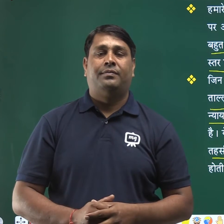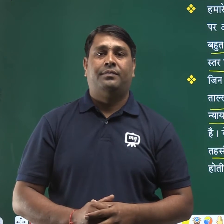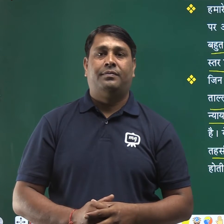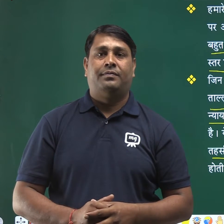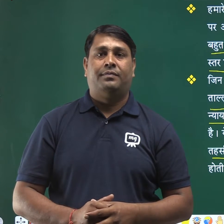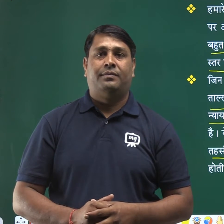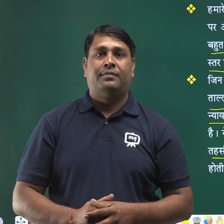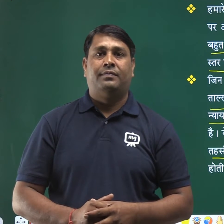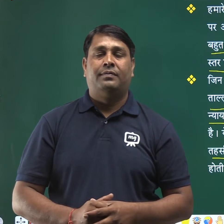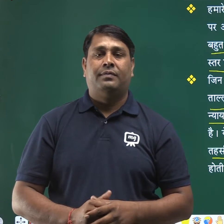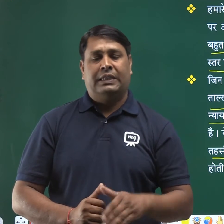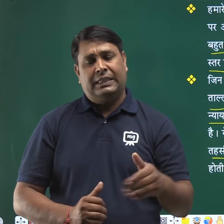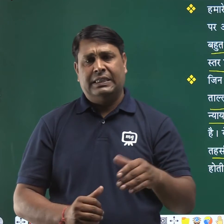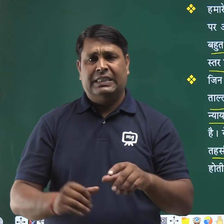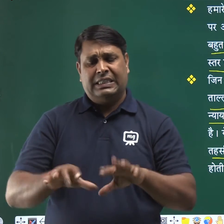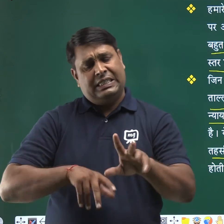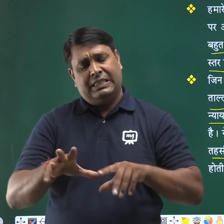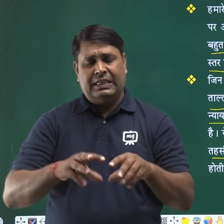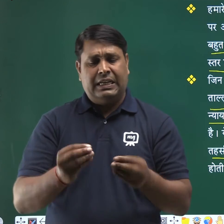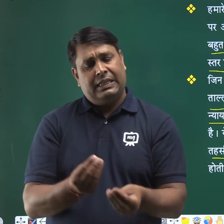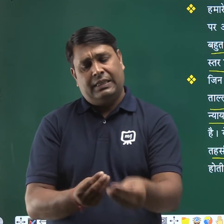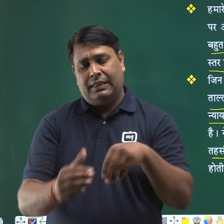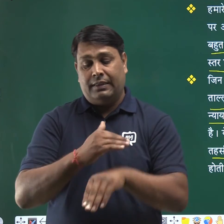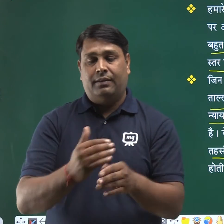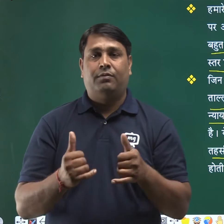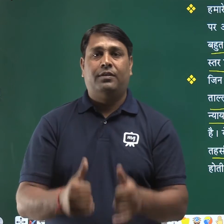किसी शहर में होती है।